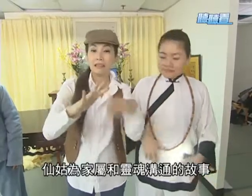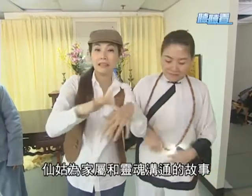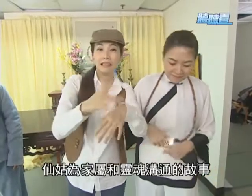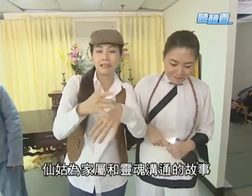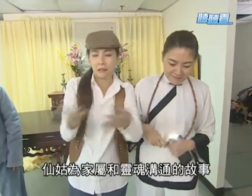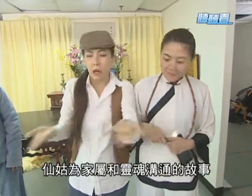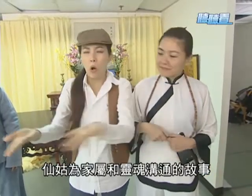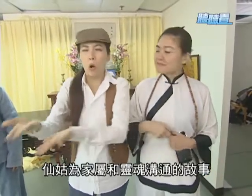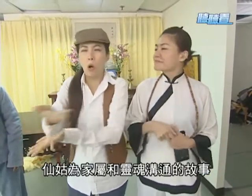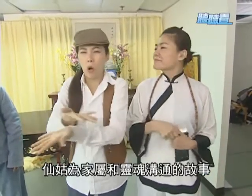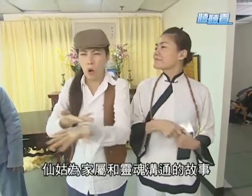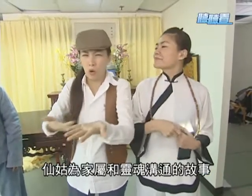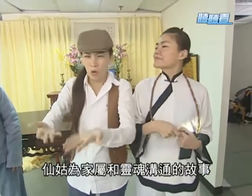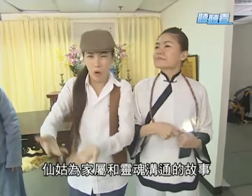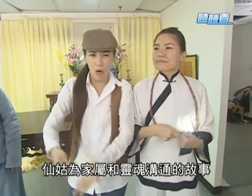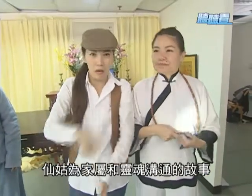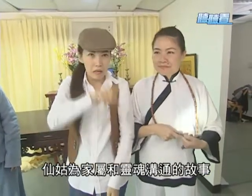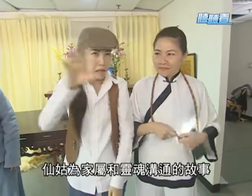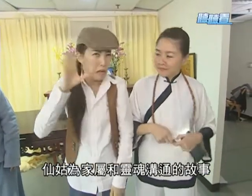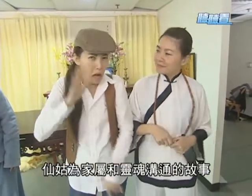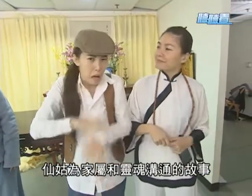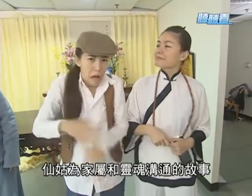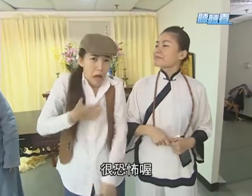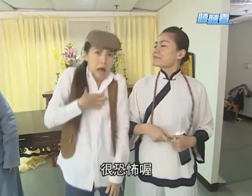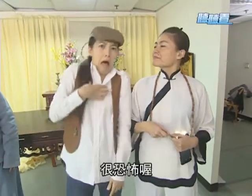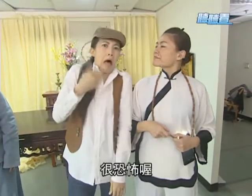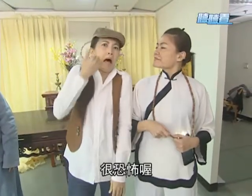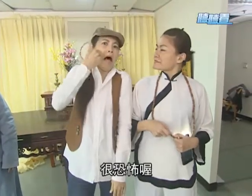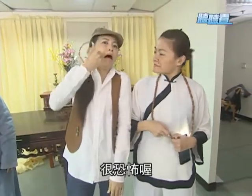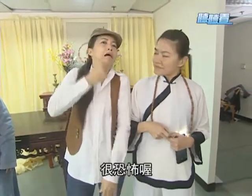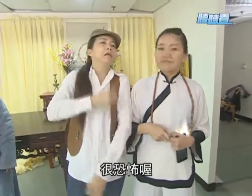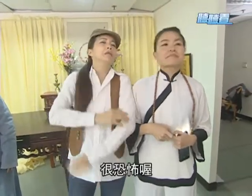魂沟通的故事，很恐怖哦。